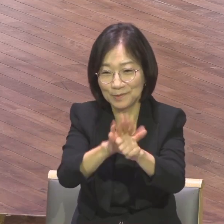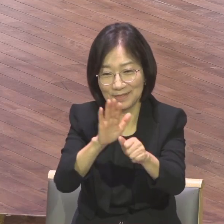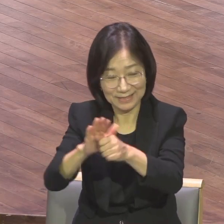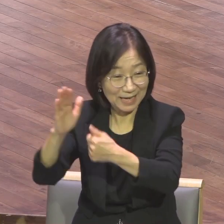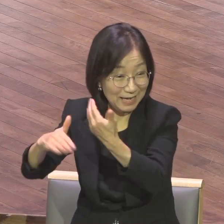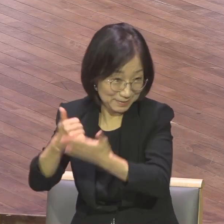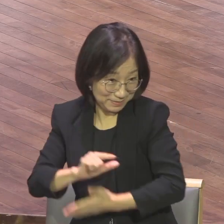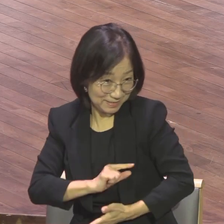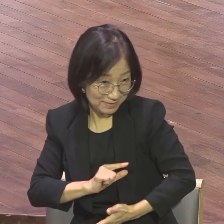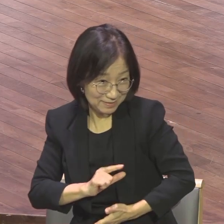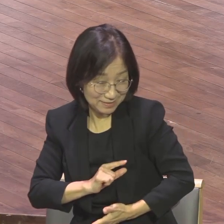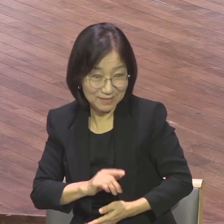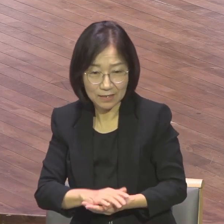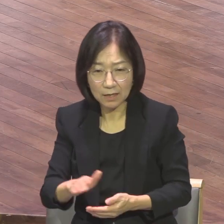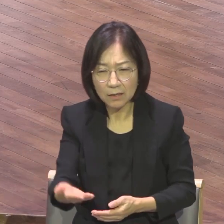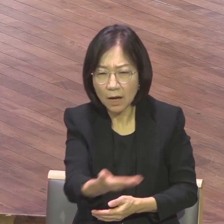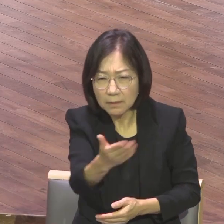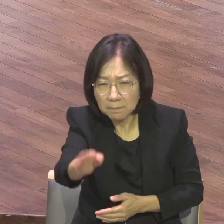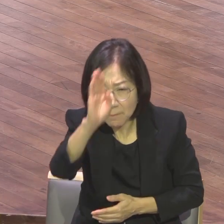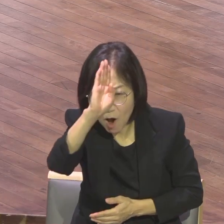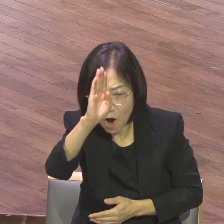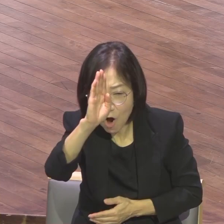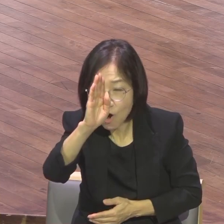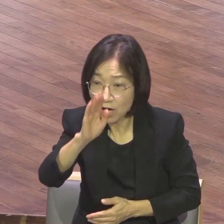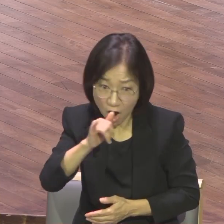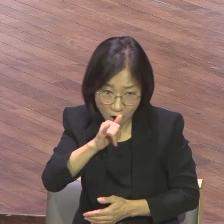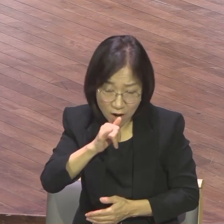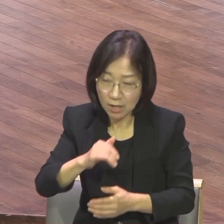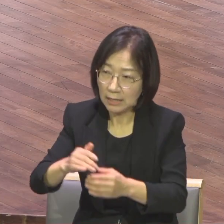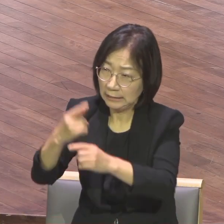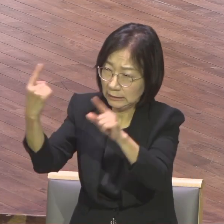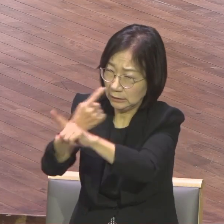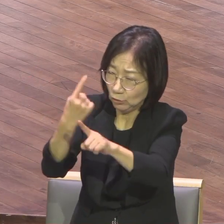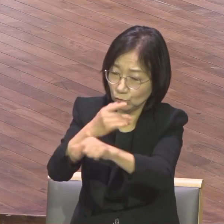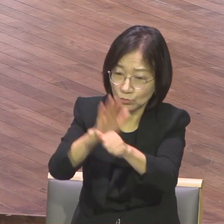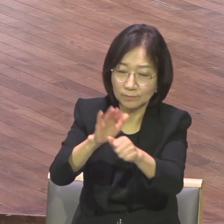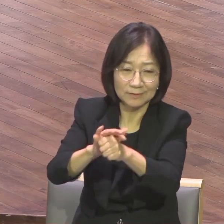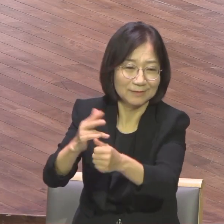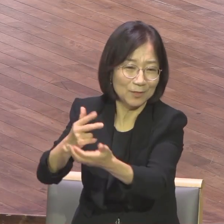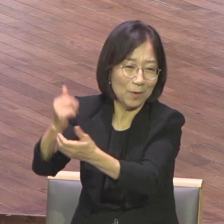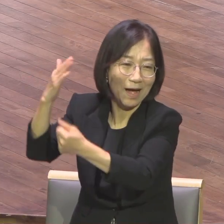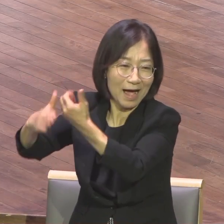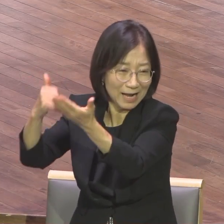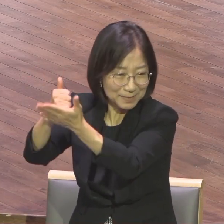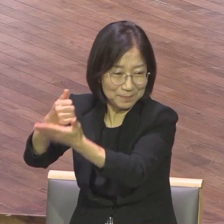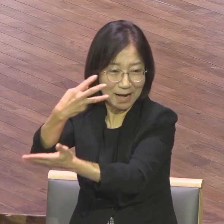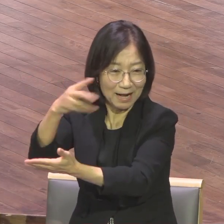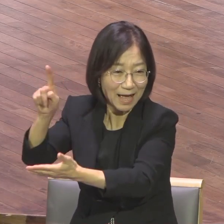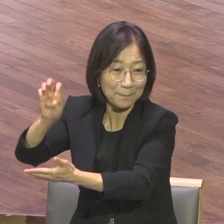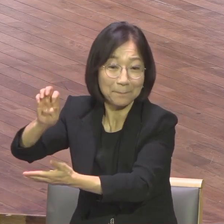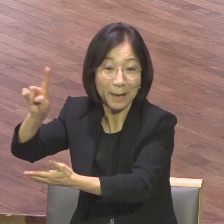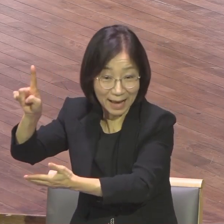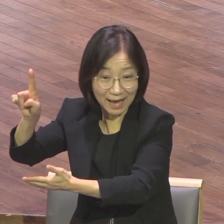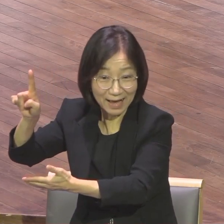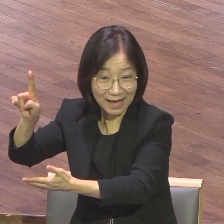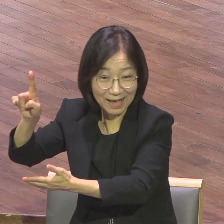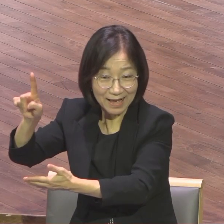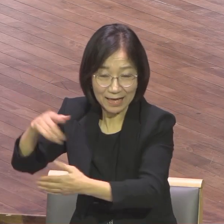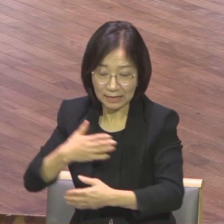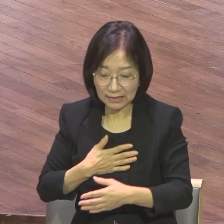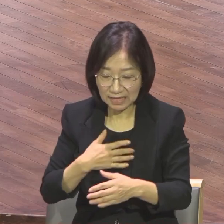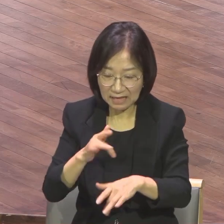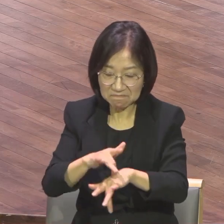여러분의 육신의 질병을 치유하시는 여호와 라파 하나님. 여러분의 생활을, 여러분 습관을 치유하시는 여호와 라파 하나님.